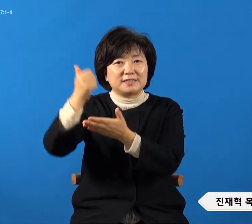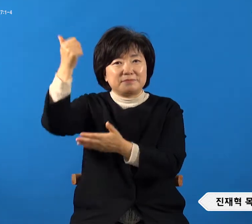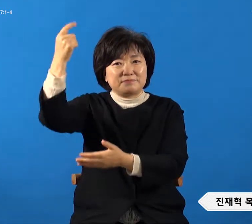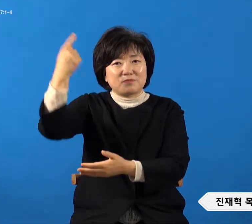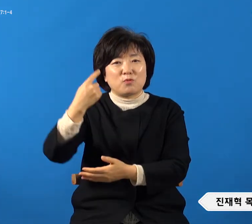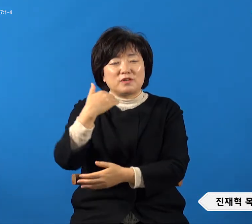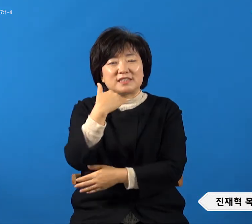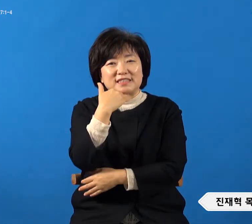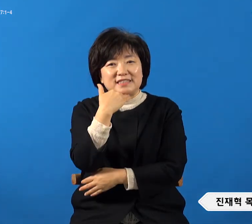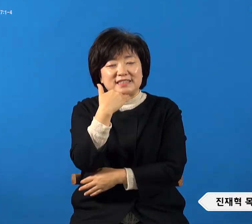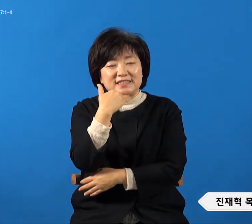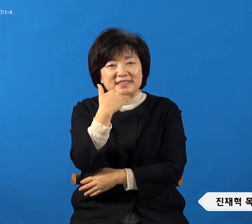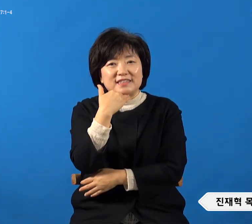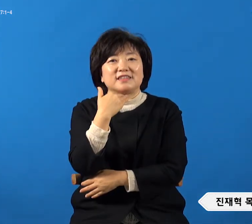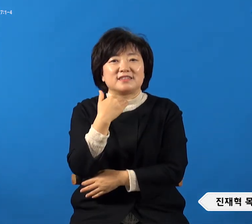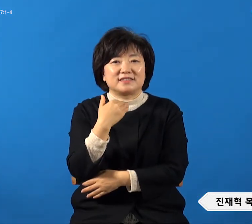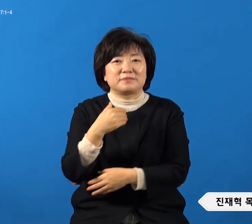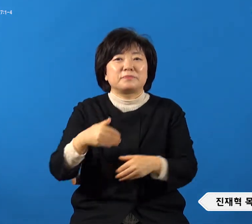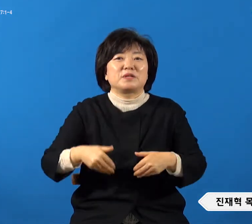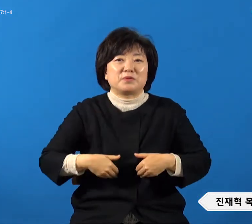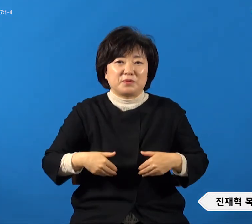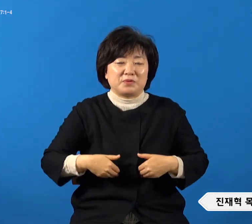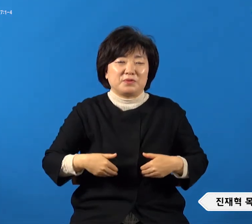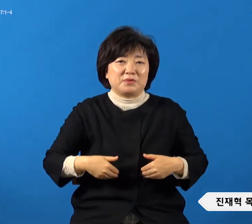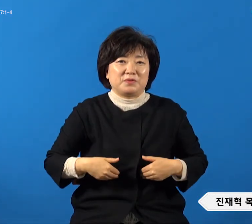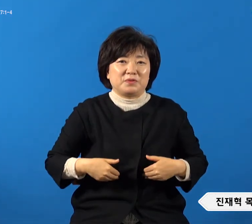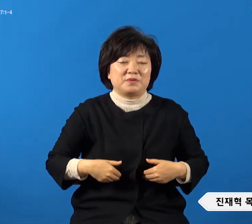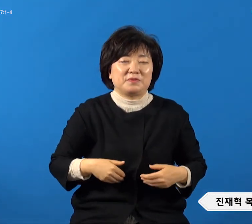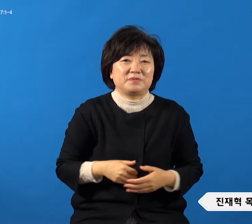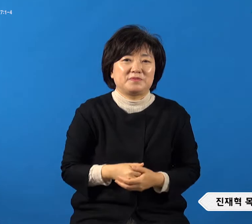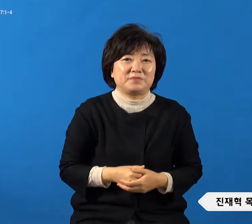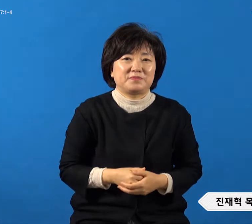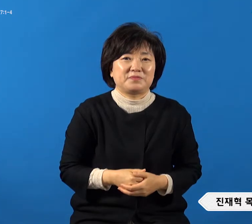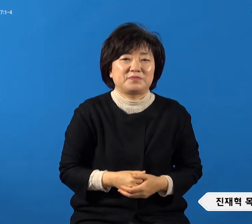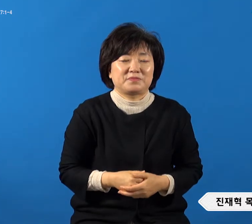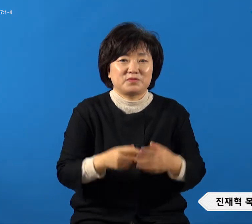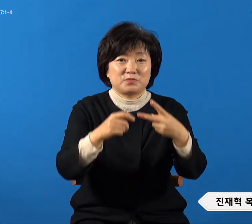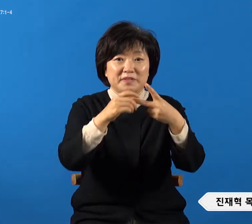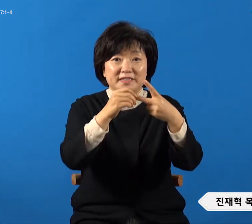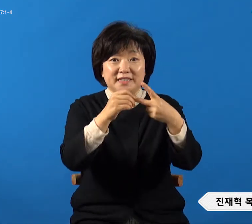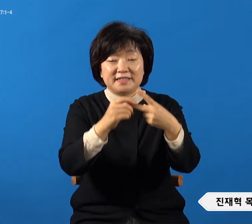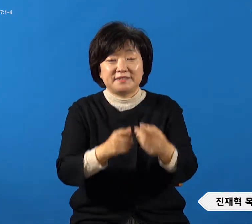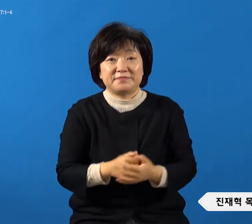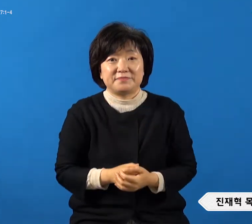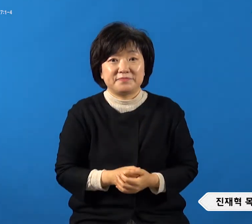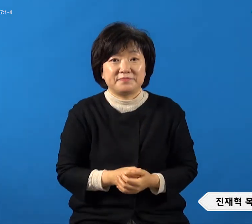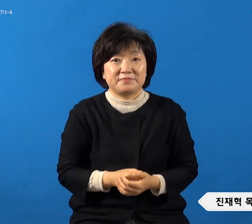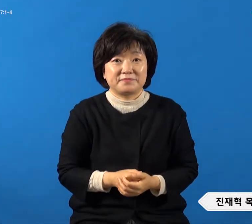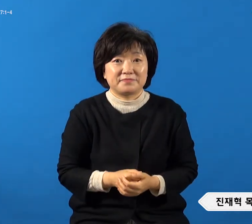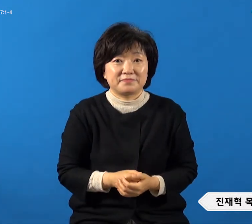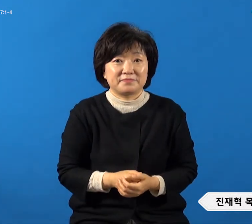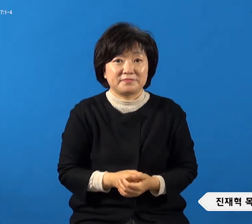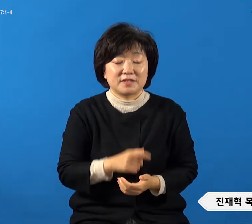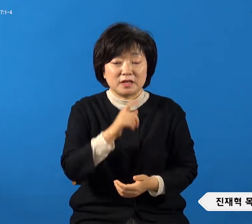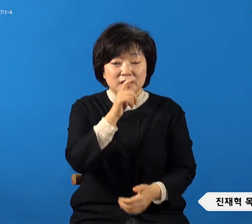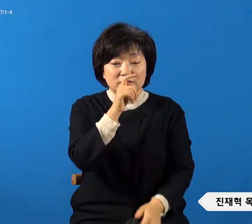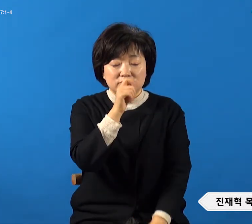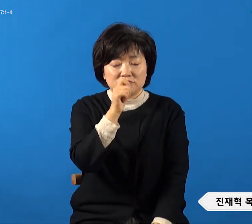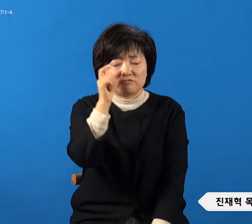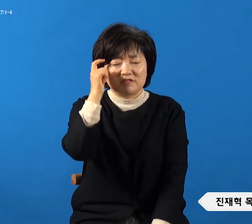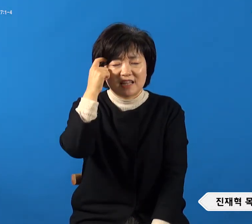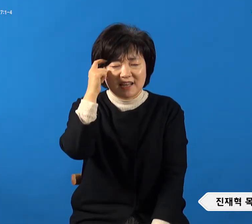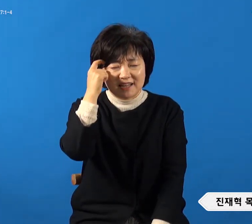것, 오늘 그것이 필요하지 않으십니까? 두 번째로는